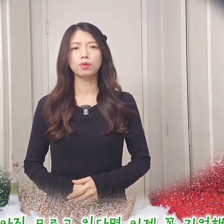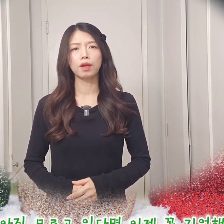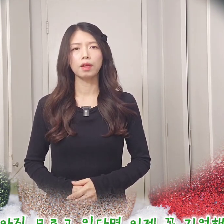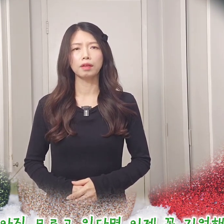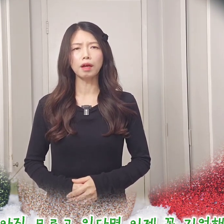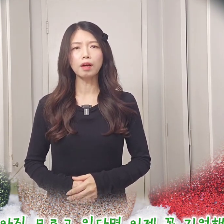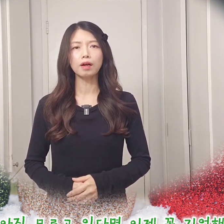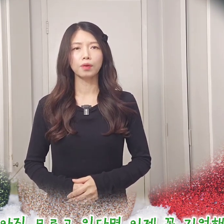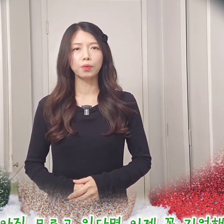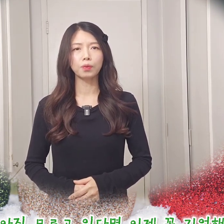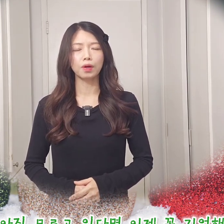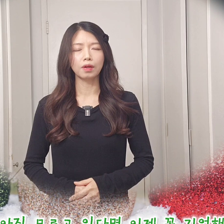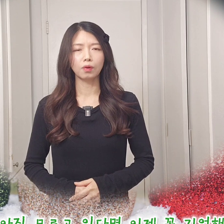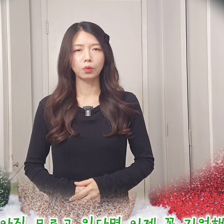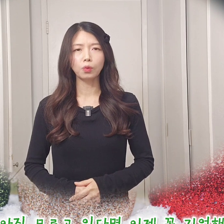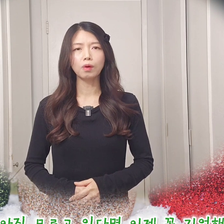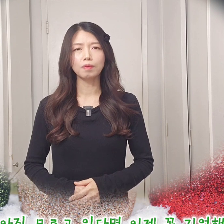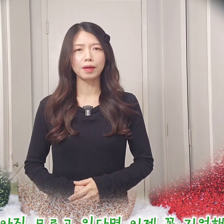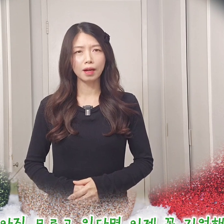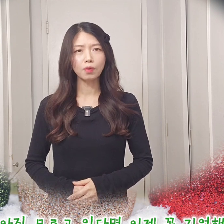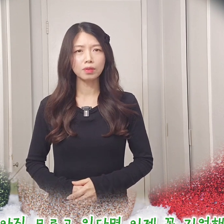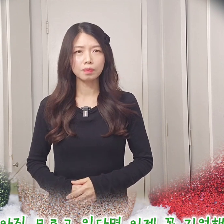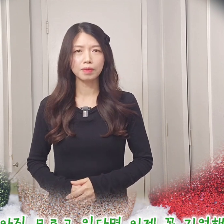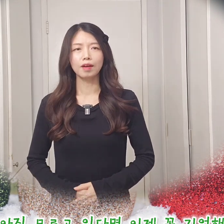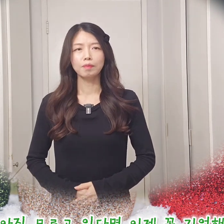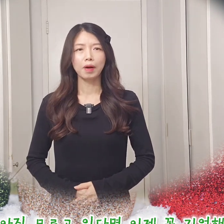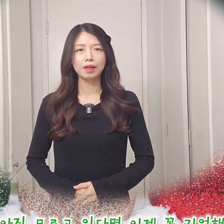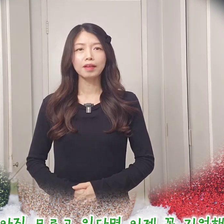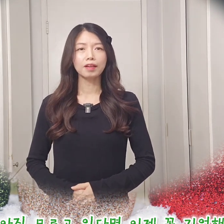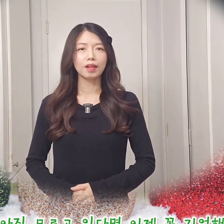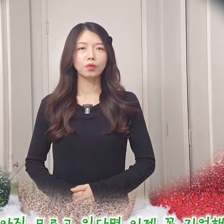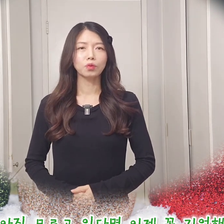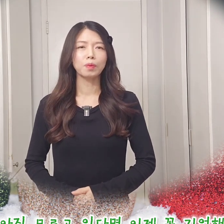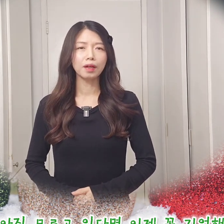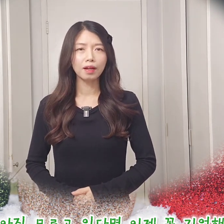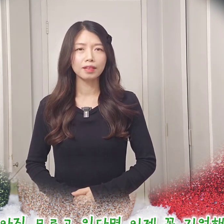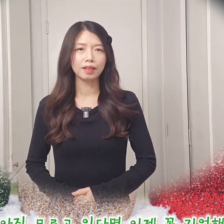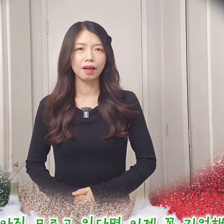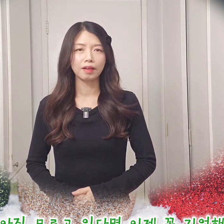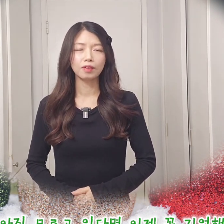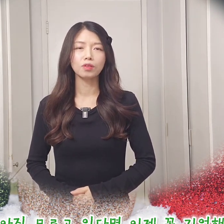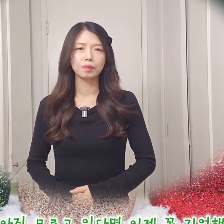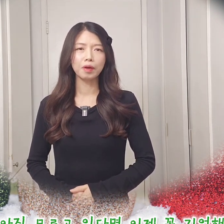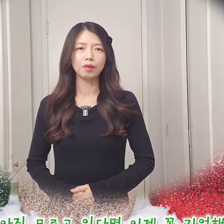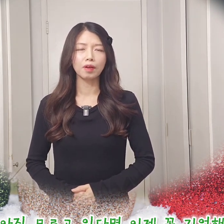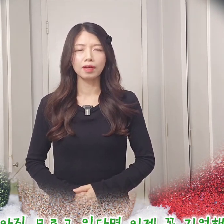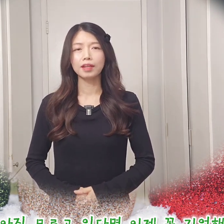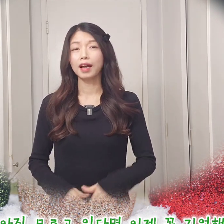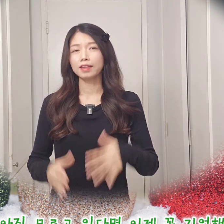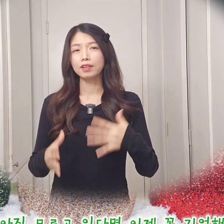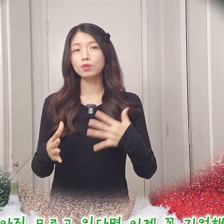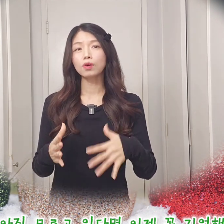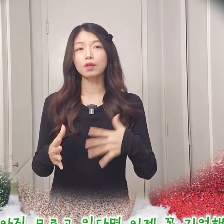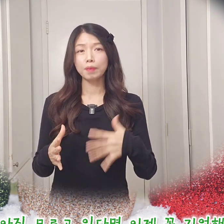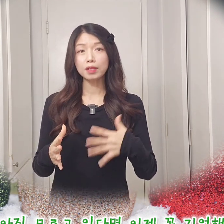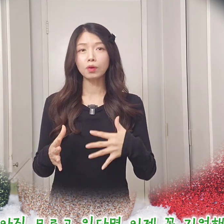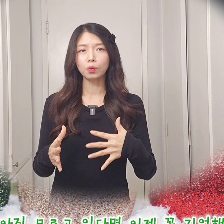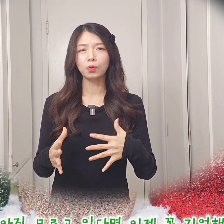어순에 따라가려고 노력을 많이 하고 있습니다. 만약에 그래도 좀 헷갈리시다 그러시면 이 아직 수어를 빼셔도